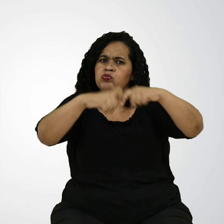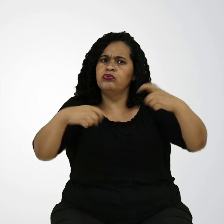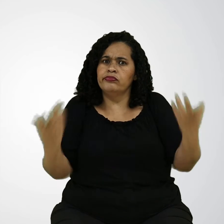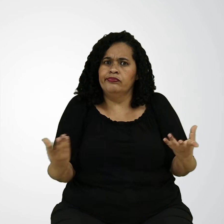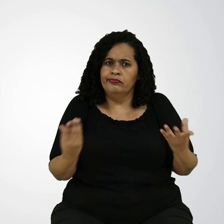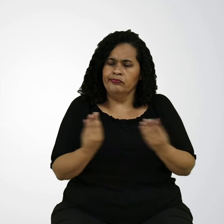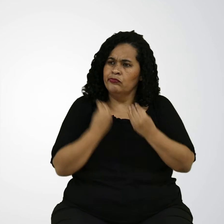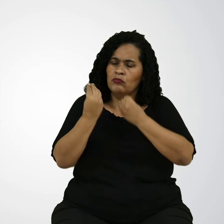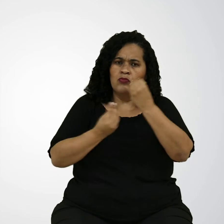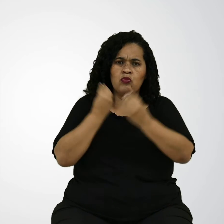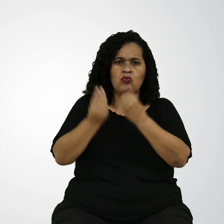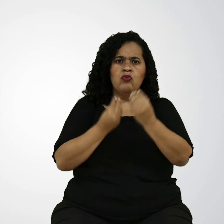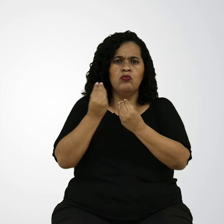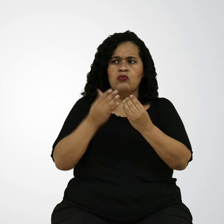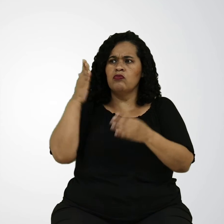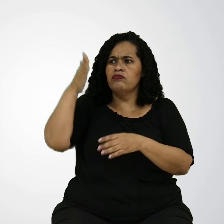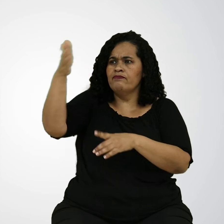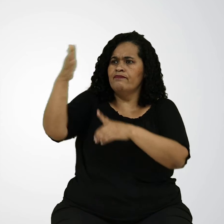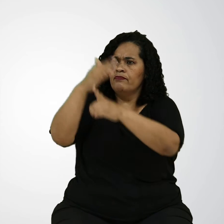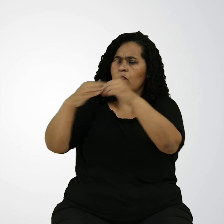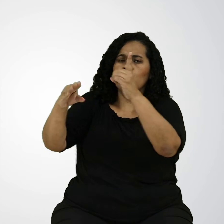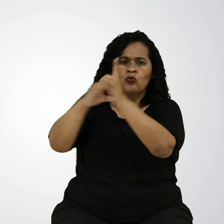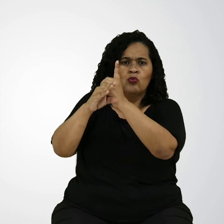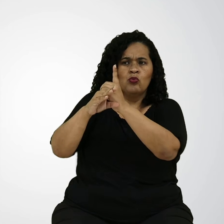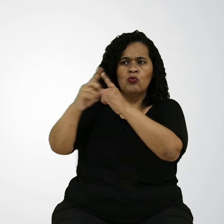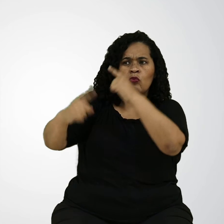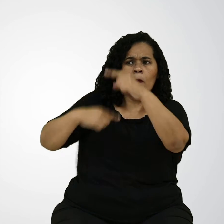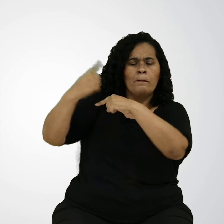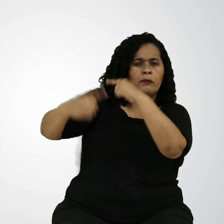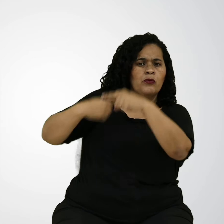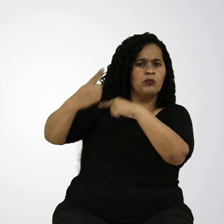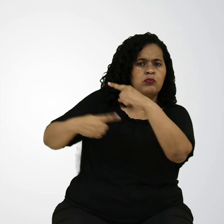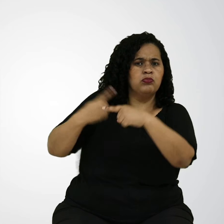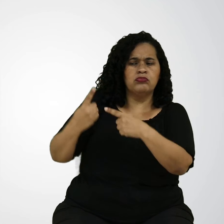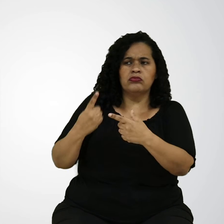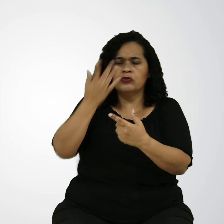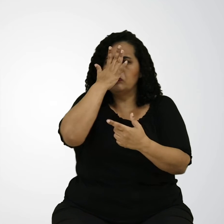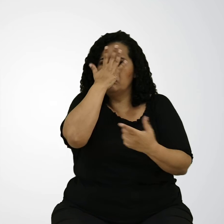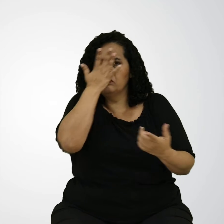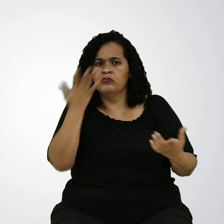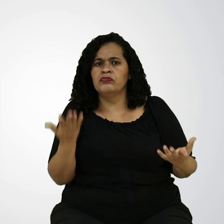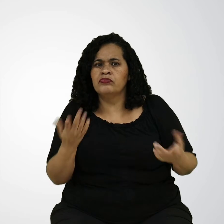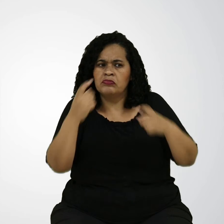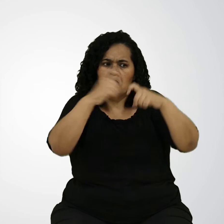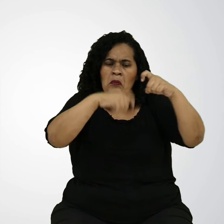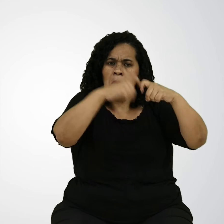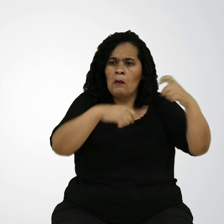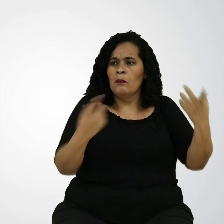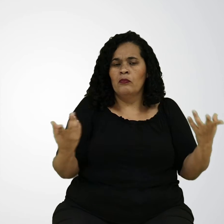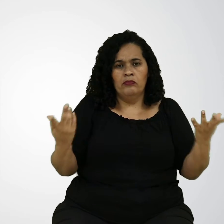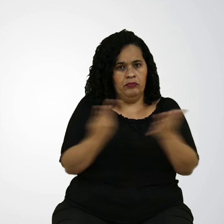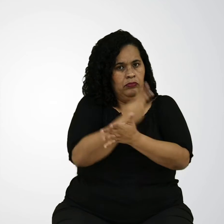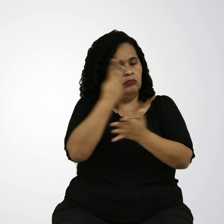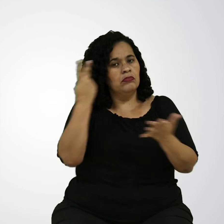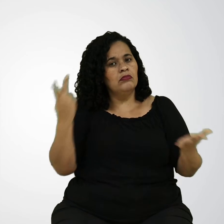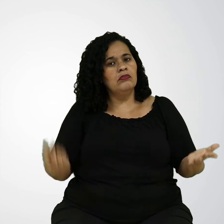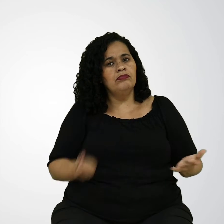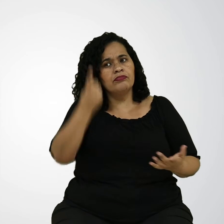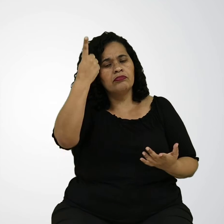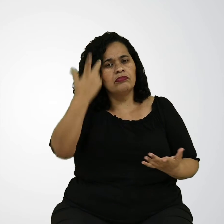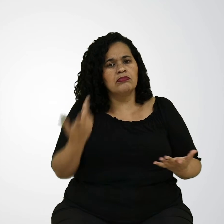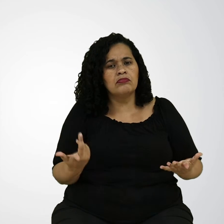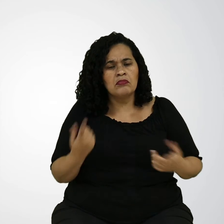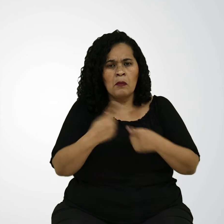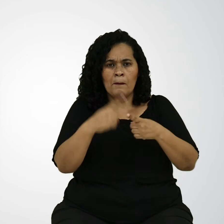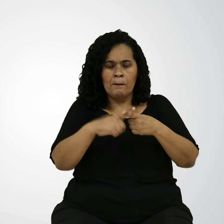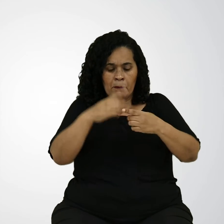motéis. E aí Paulo fala, o pessoal não sabe que se ele se deita com a prostituta, ele se torna uma só carne com ela? glorifiquem a Deus com o corpo de vocês, o corpo é importante, o corpo é